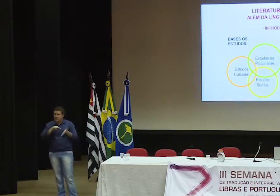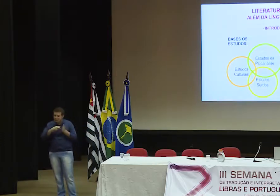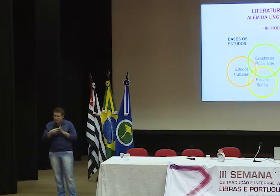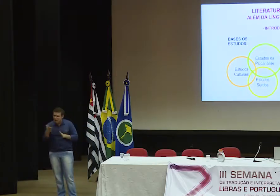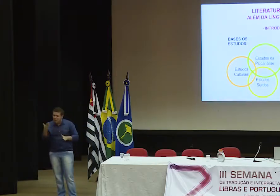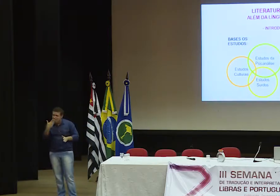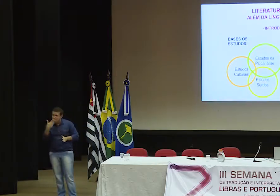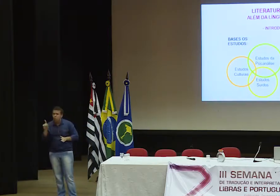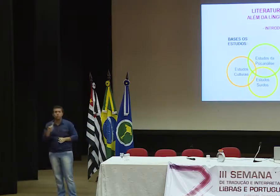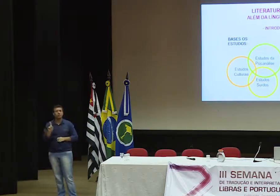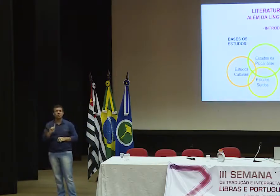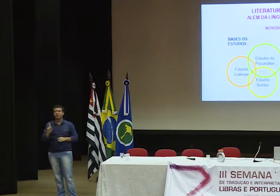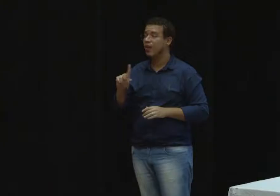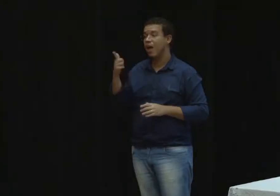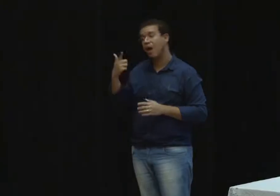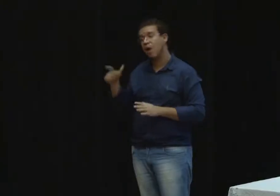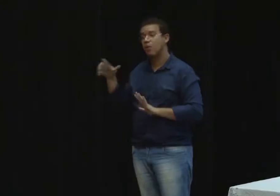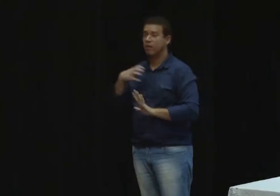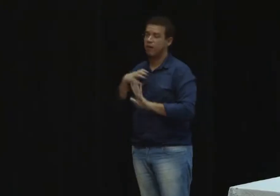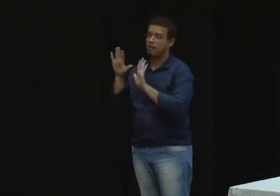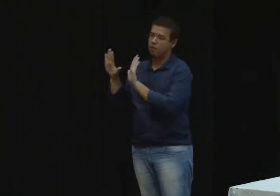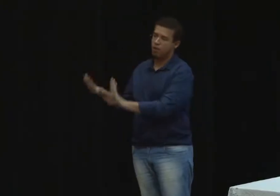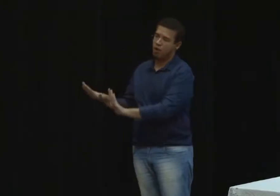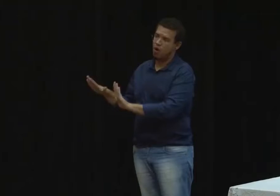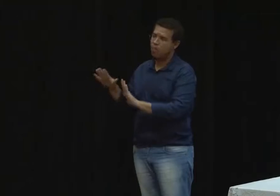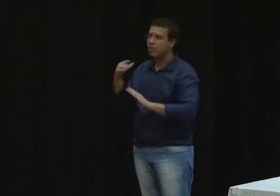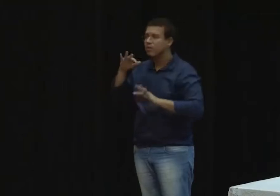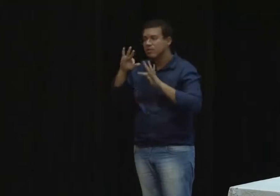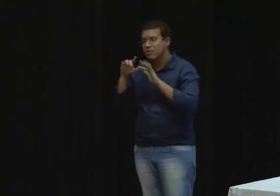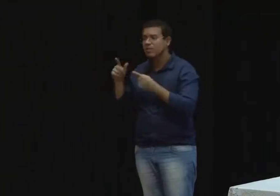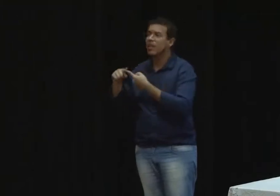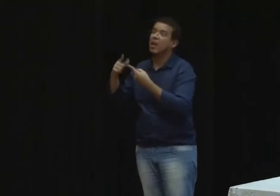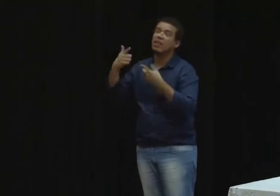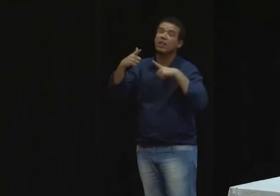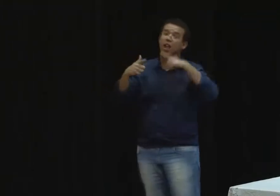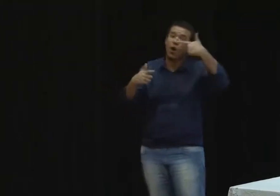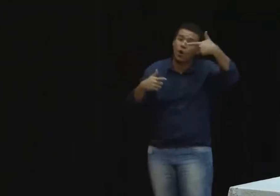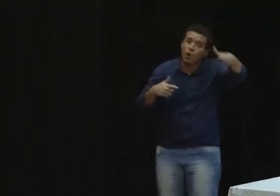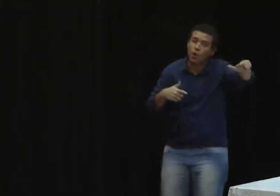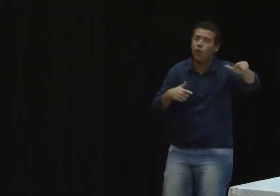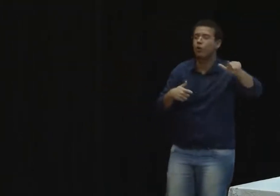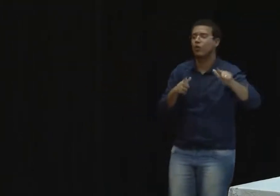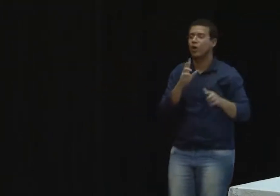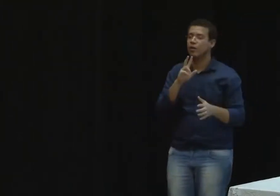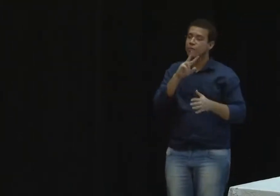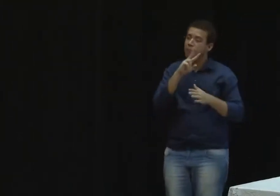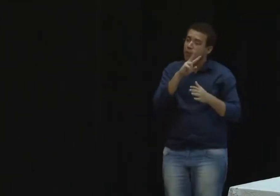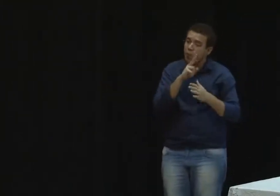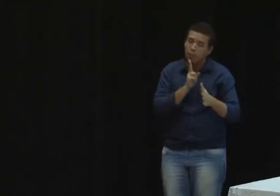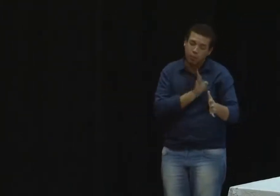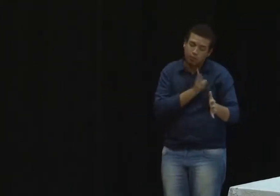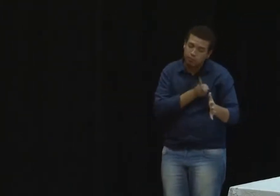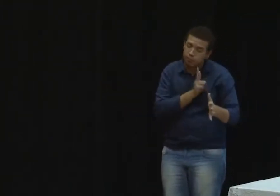não. Significa que o surdo não oralizado é mudo? Não. Existem